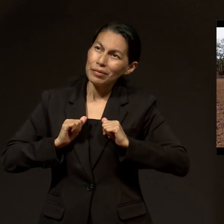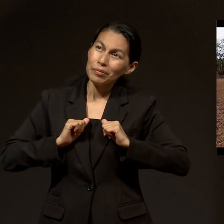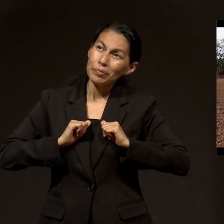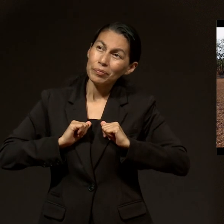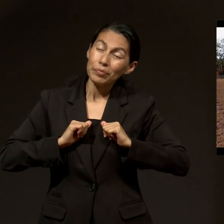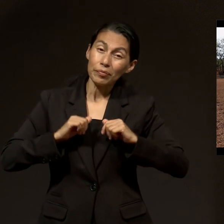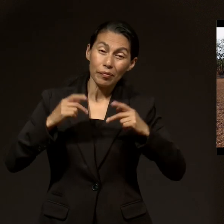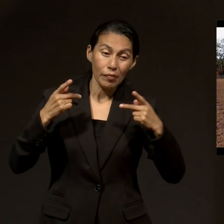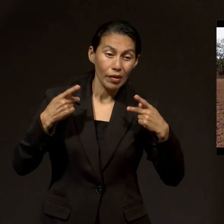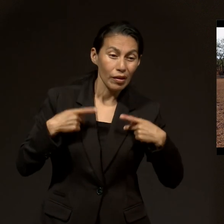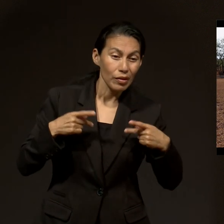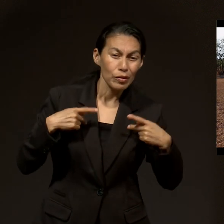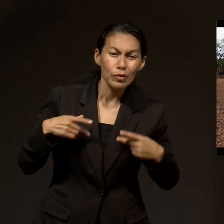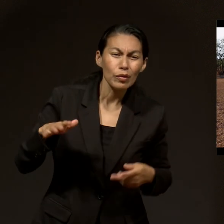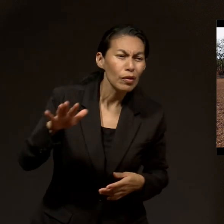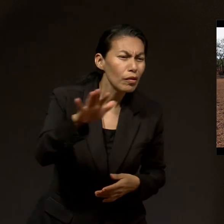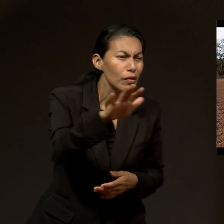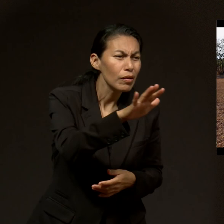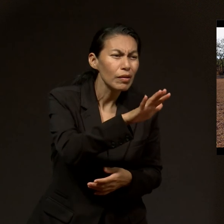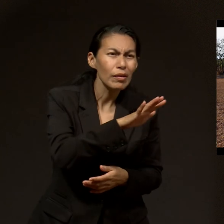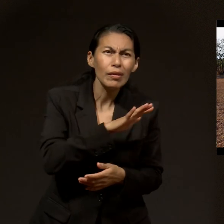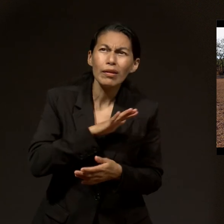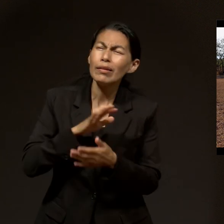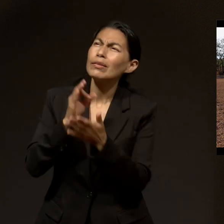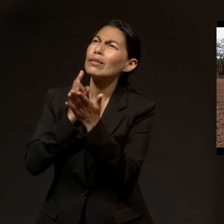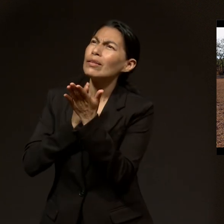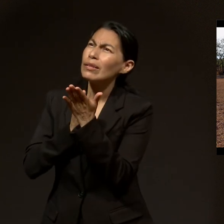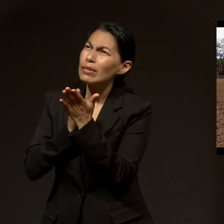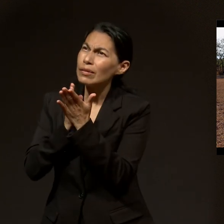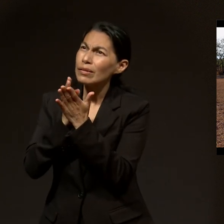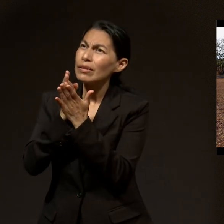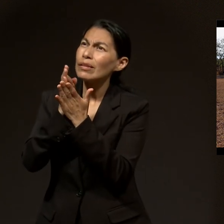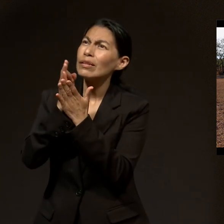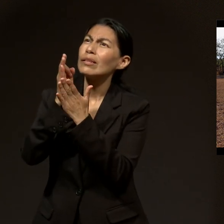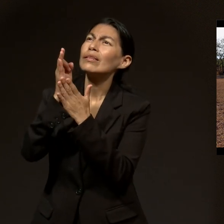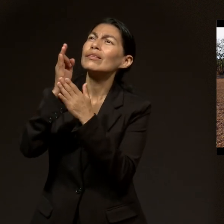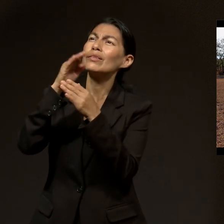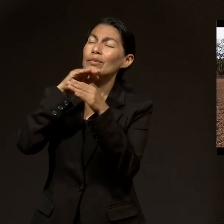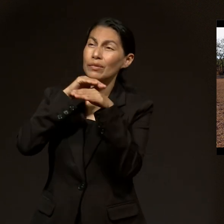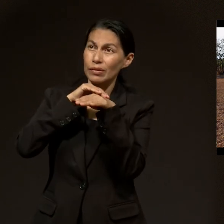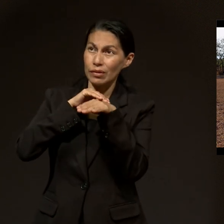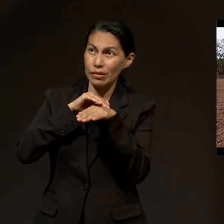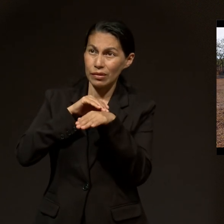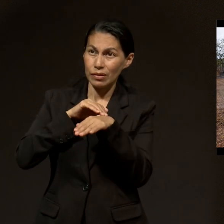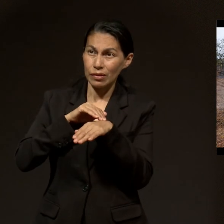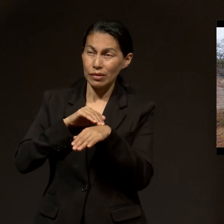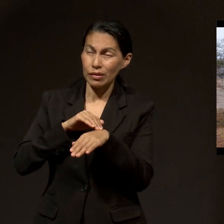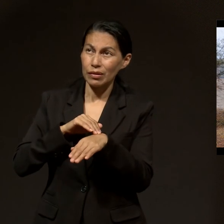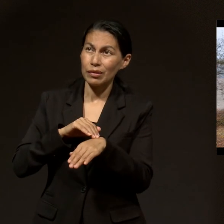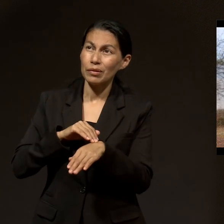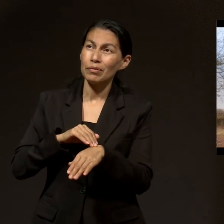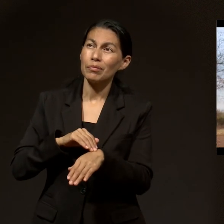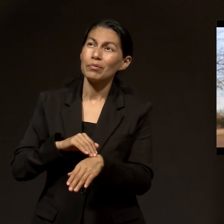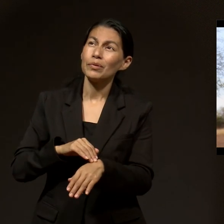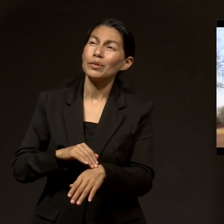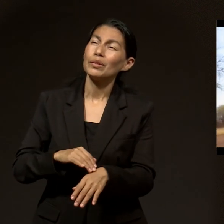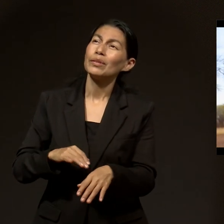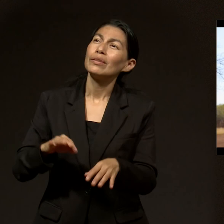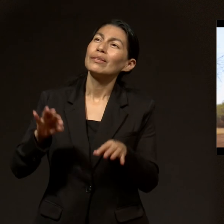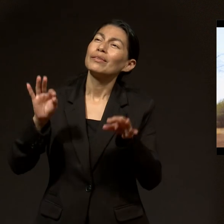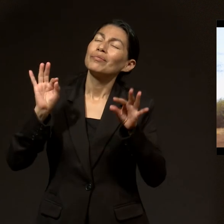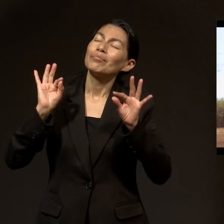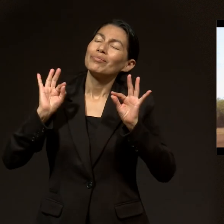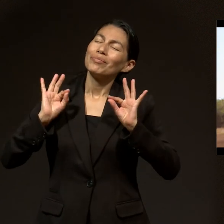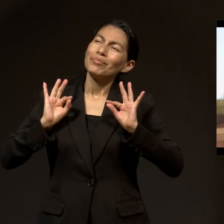en tu nombre descalzamos los que buscamos la